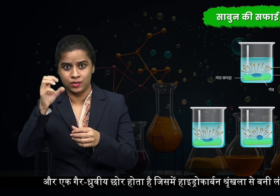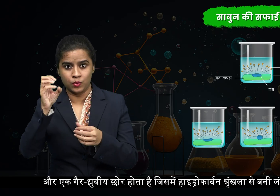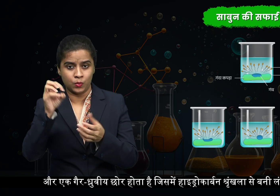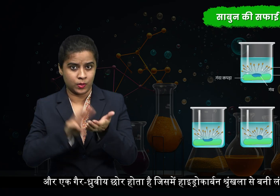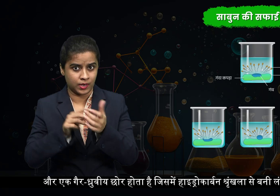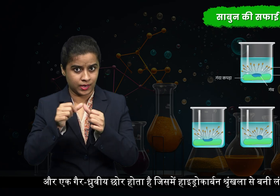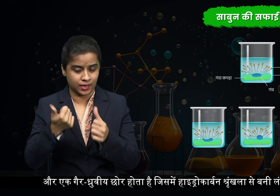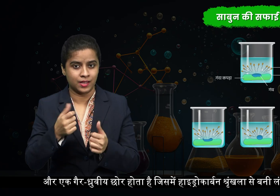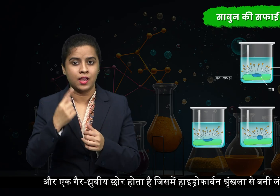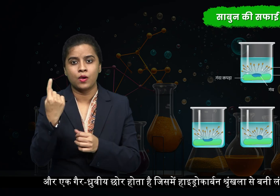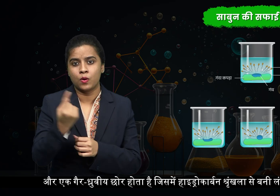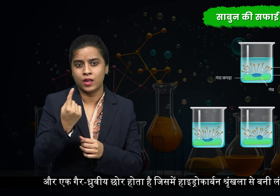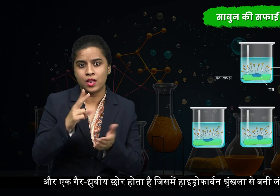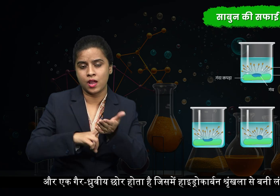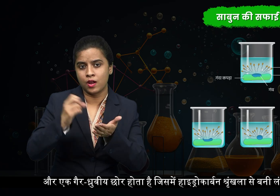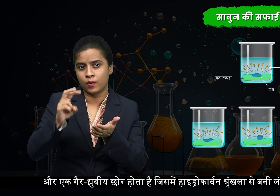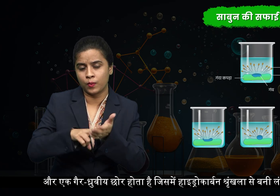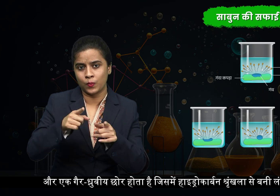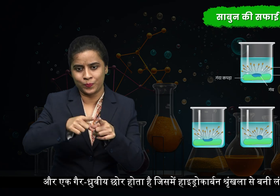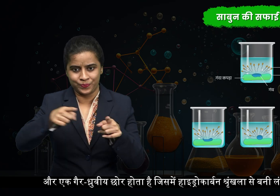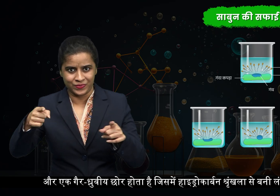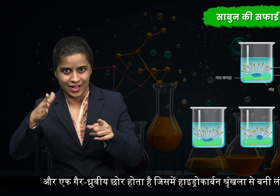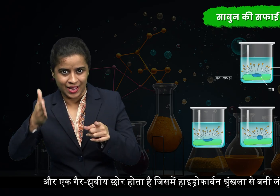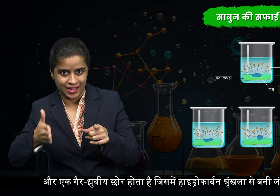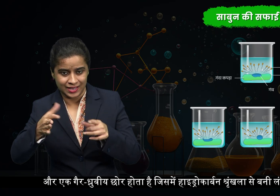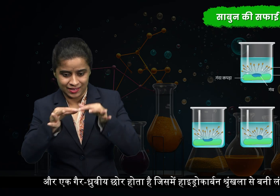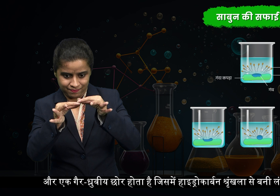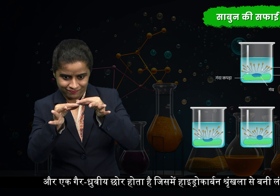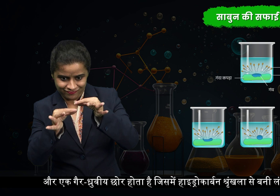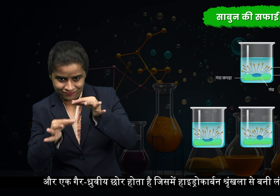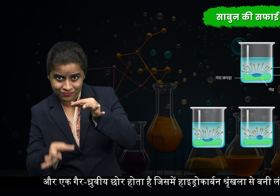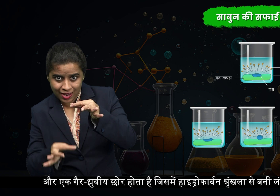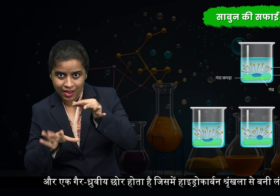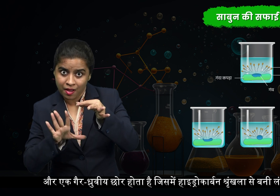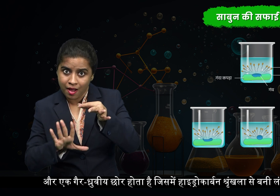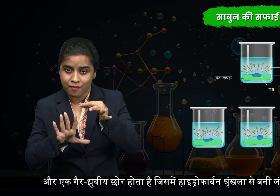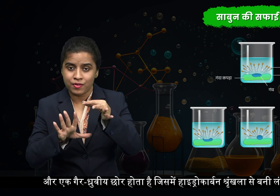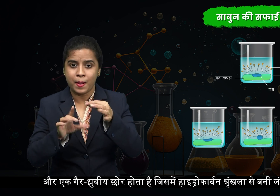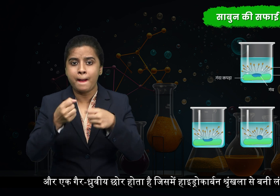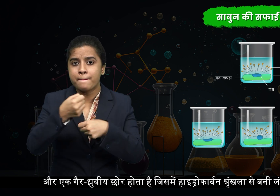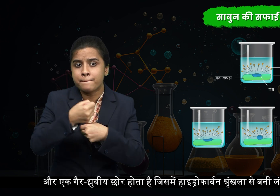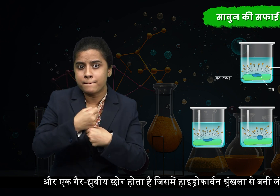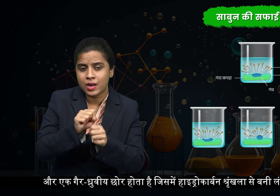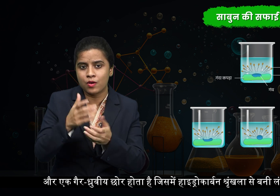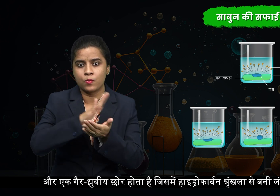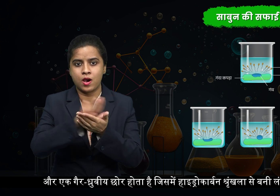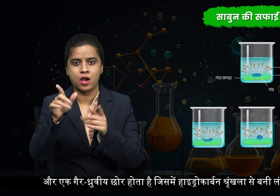ध्रुवीय छोर होता है जिसमें हाइड्रोकार्बन श्रृंखला से बनी लंबी पूंछ होती है।